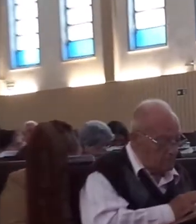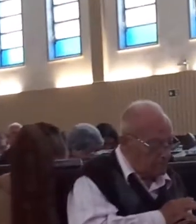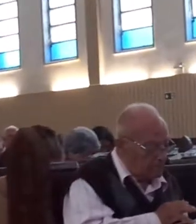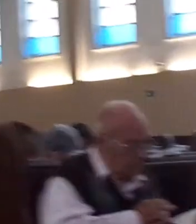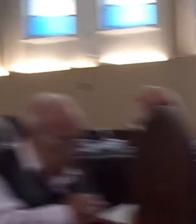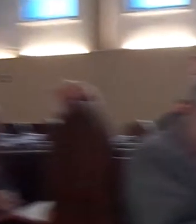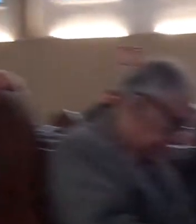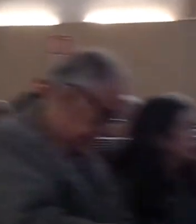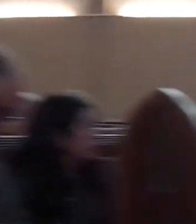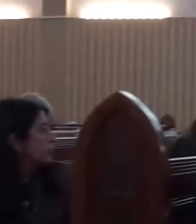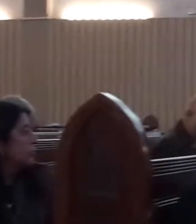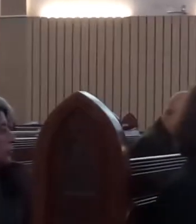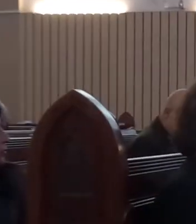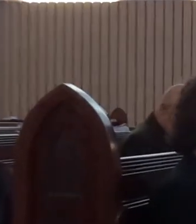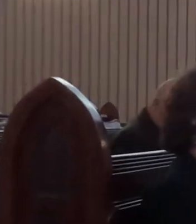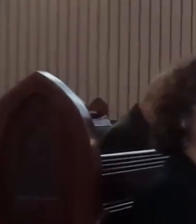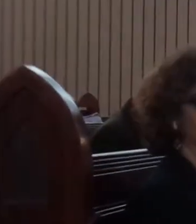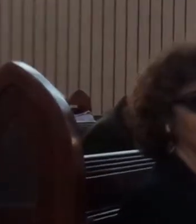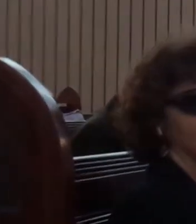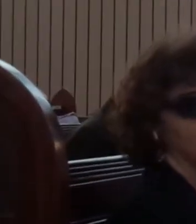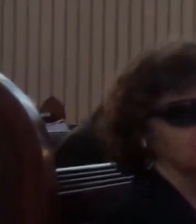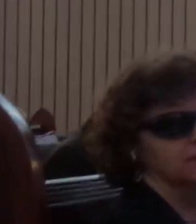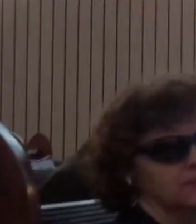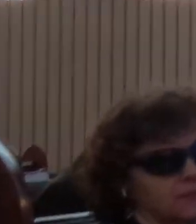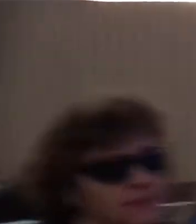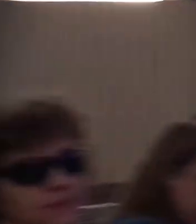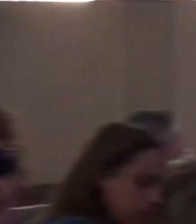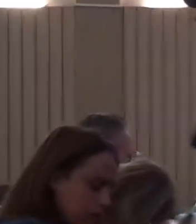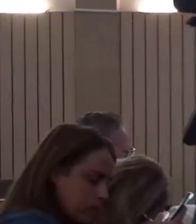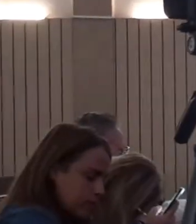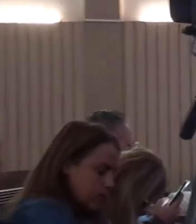Salomão gerou de Raabe a Boaz.